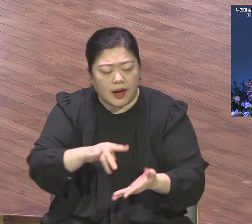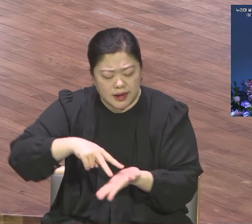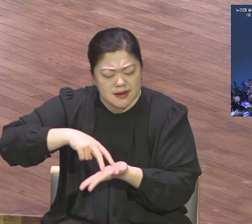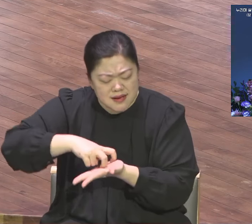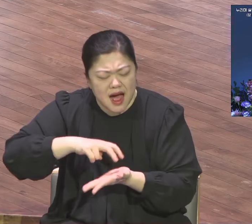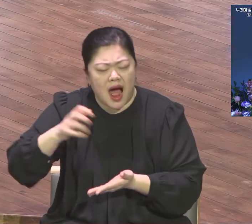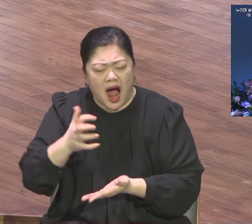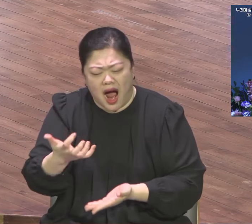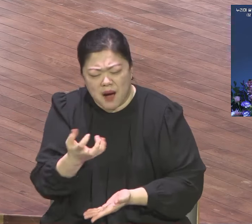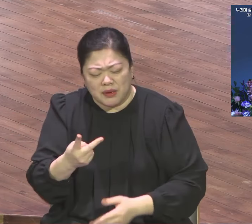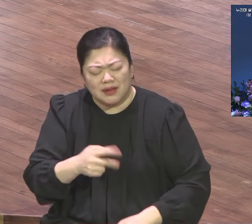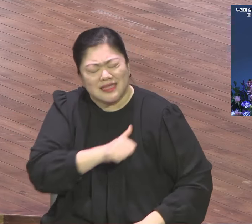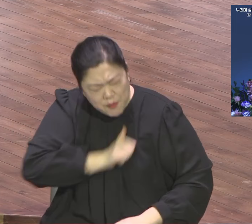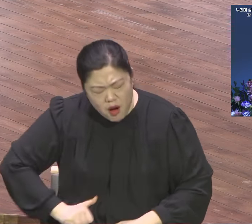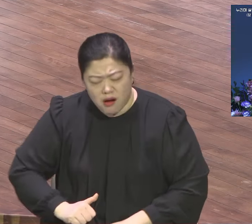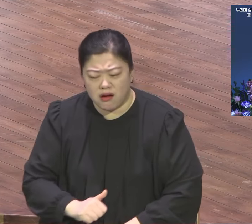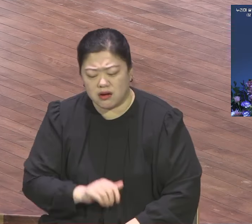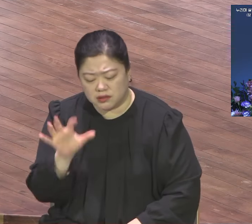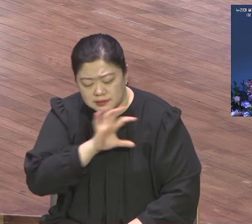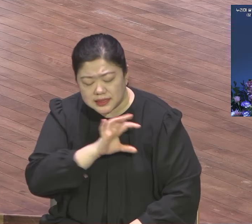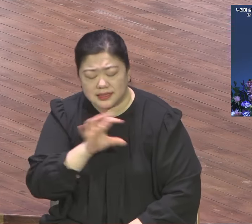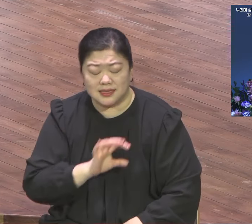아파도 계속해.